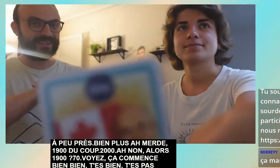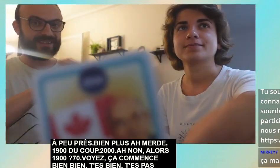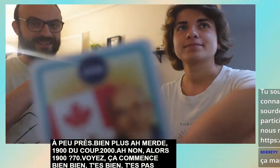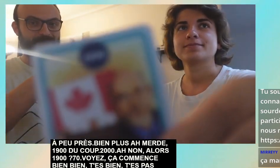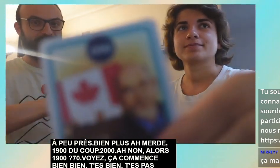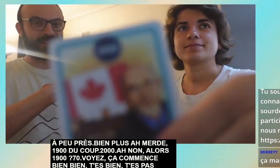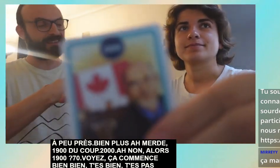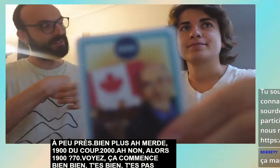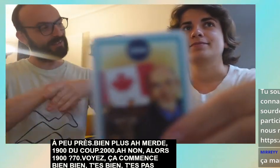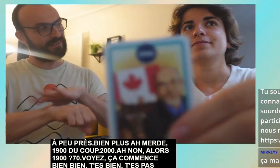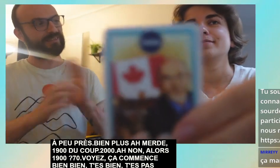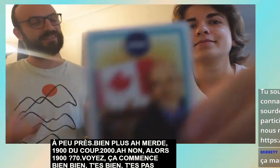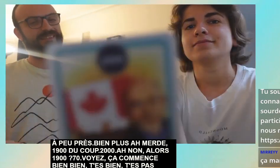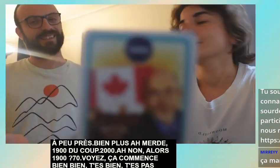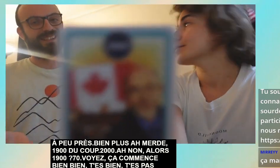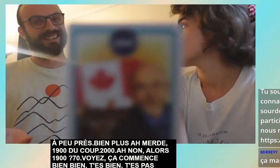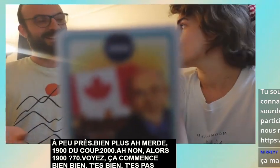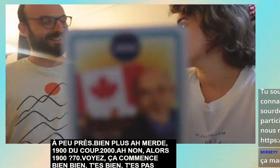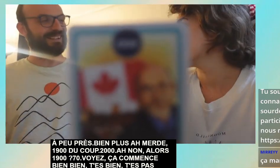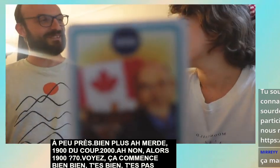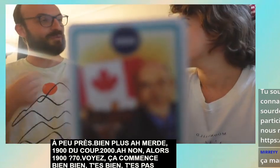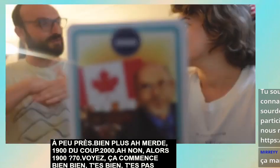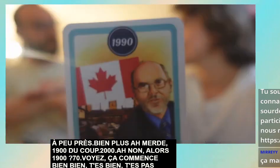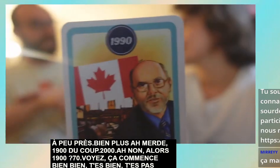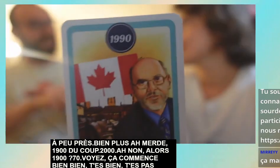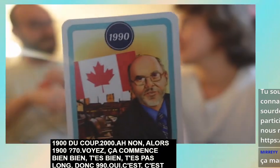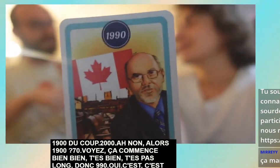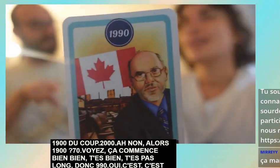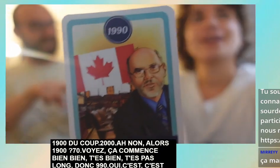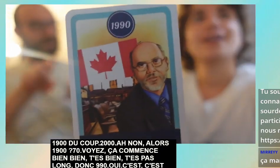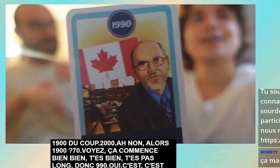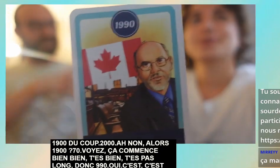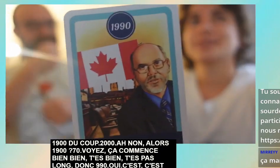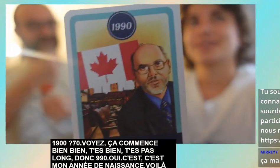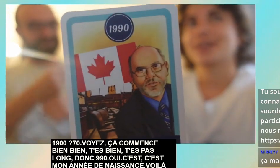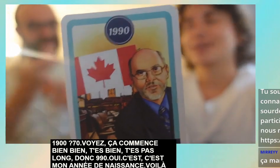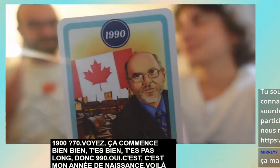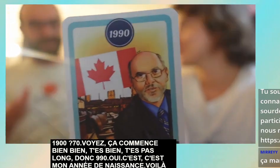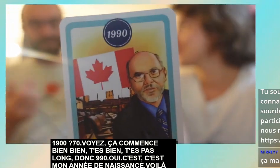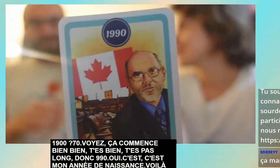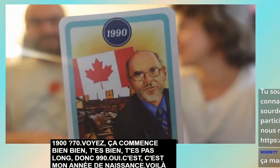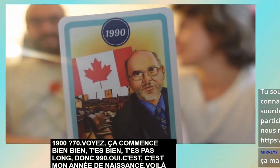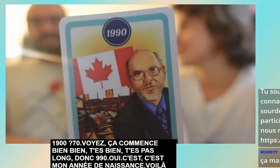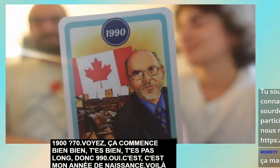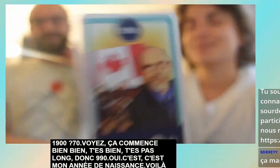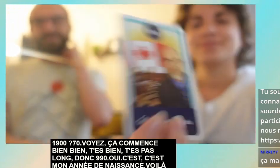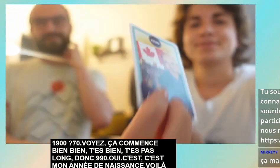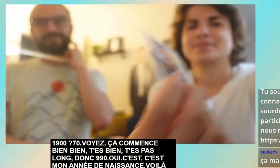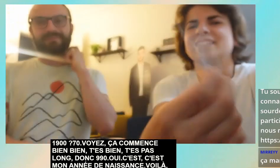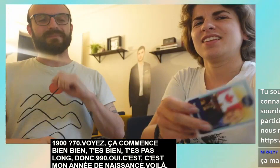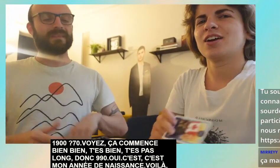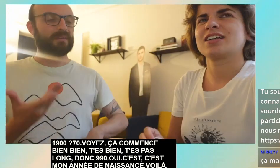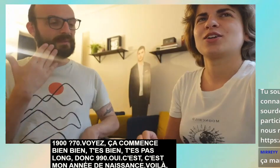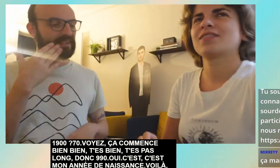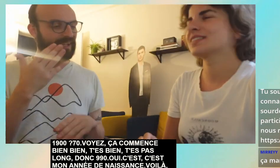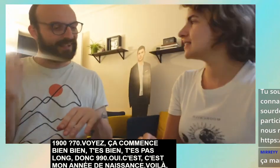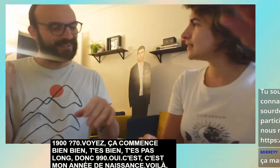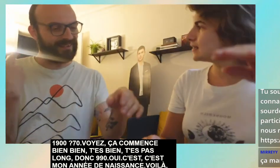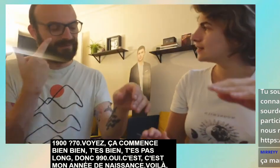C'est mon année de naissance. Comment? Voilà, je suis né la même Ah oui, année. c'est vrai. Voilà. T'es né en Ah, mais c'est 90? récent, fais